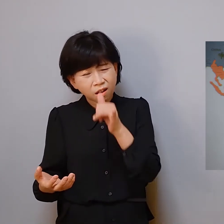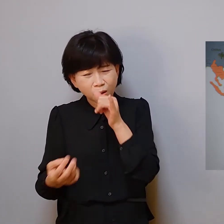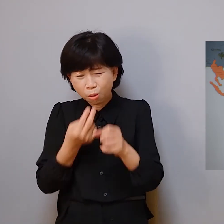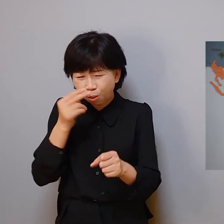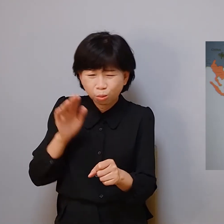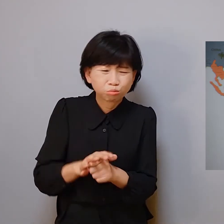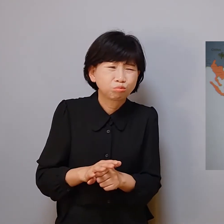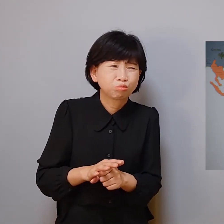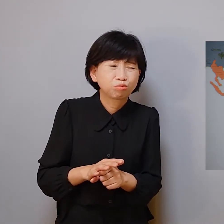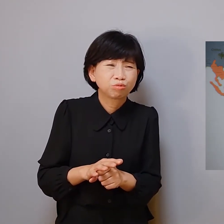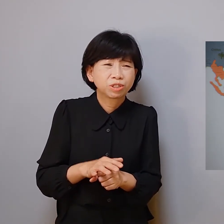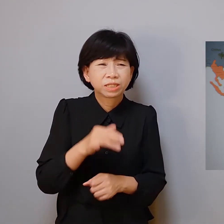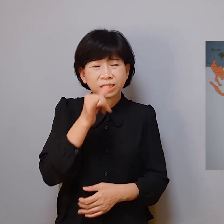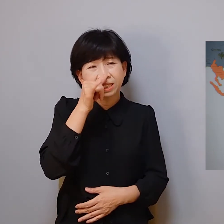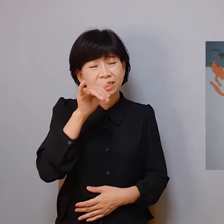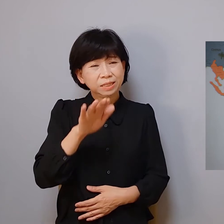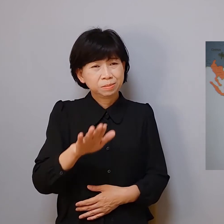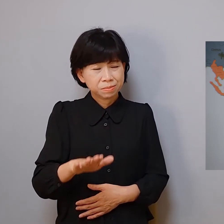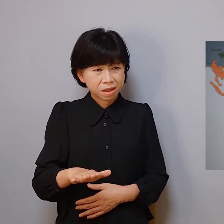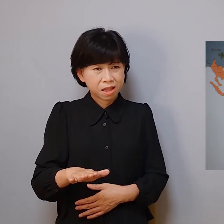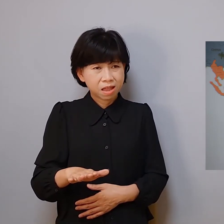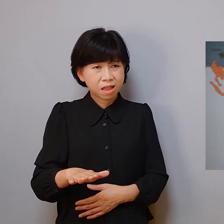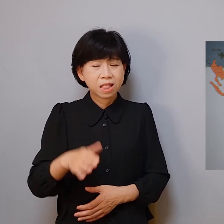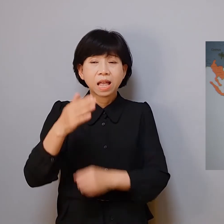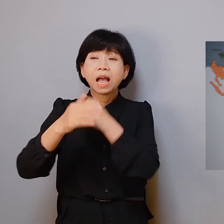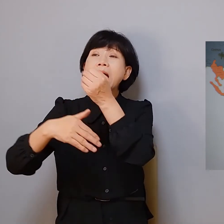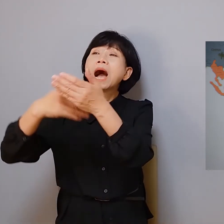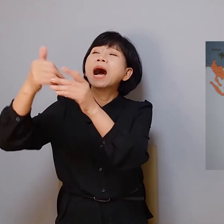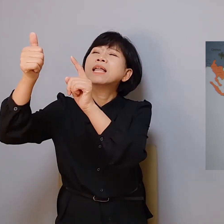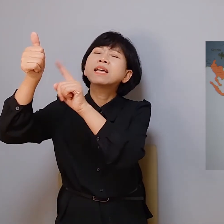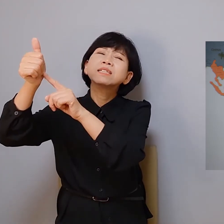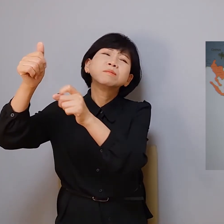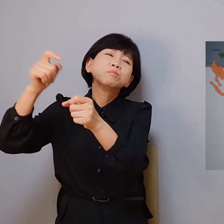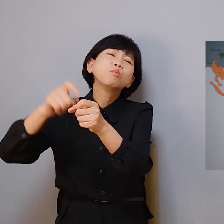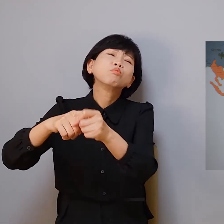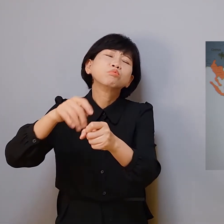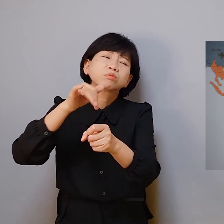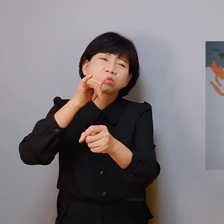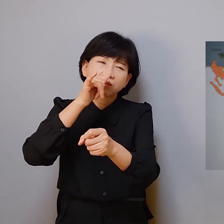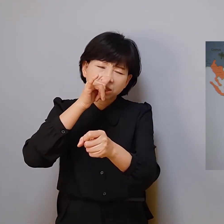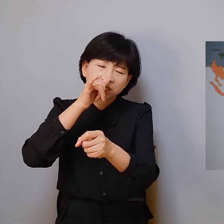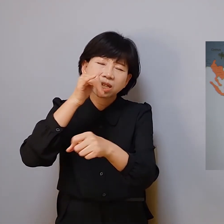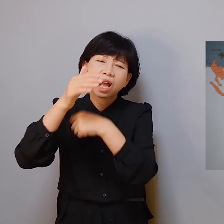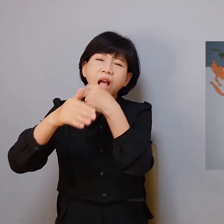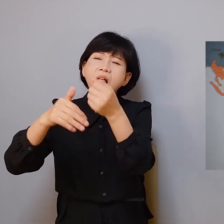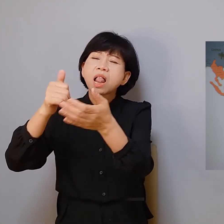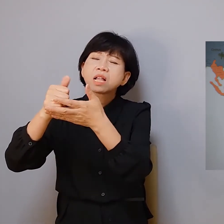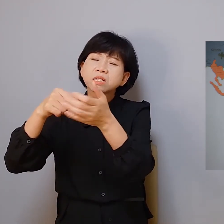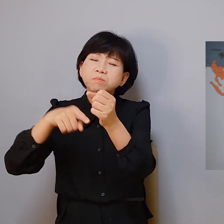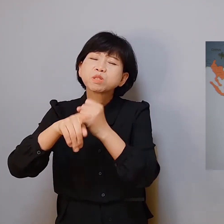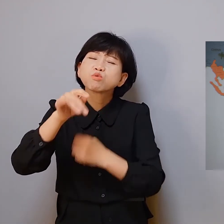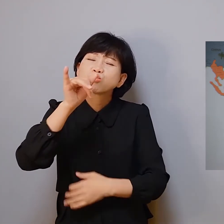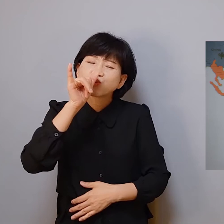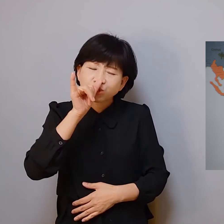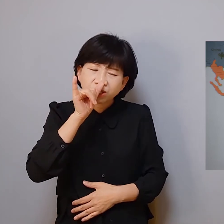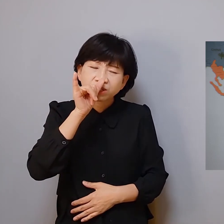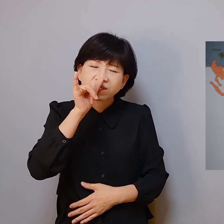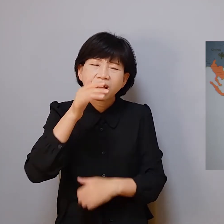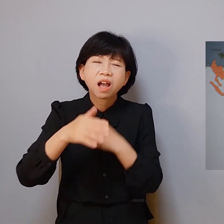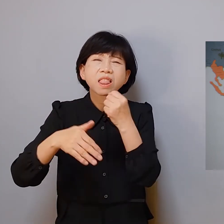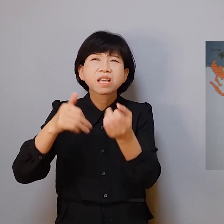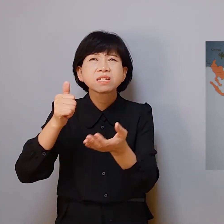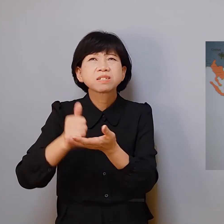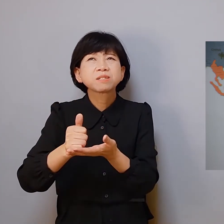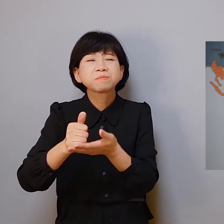있지만, 억울하지만 그래도 하나님께서 이유가 있으실 거야, 지금 하나님이 침묵하시는